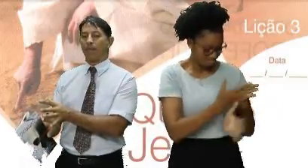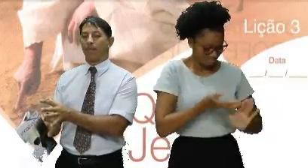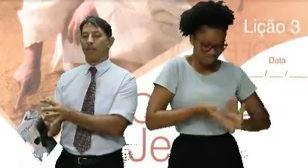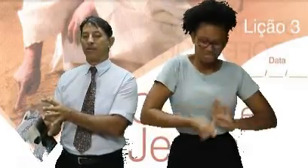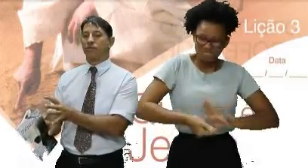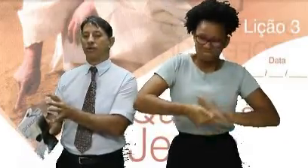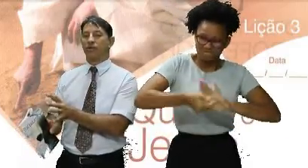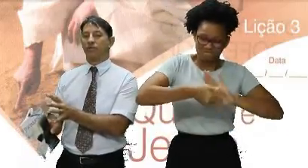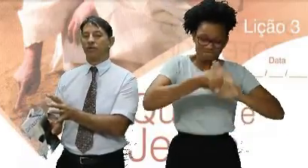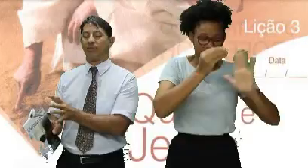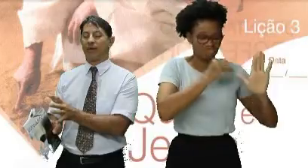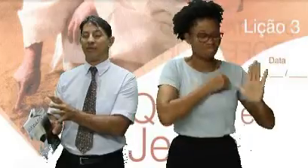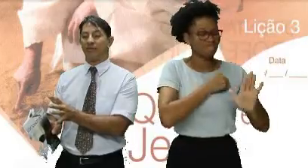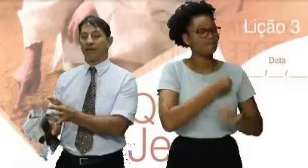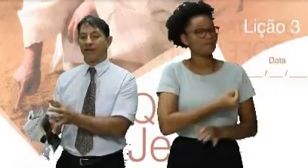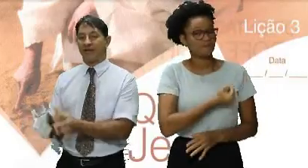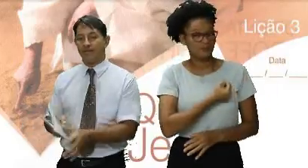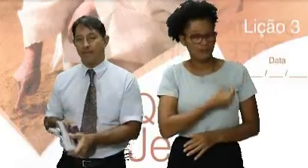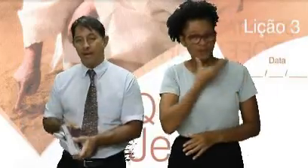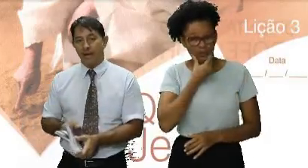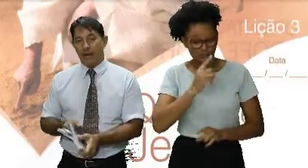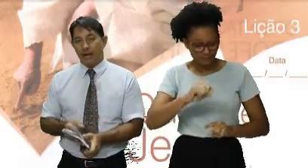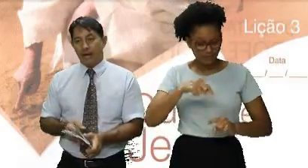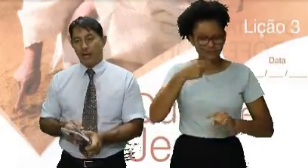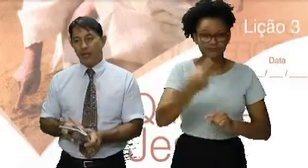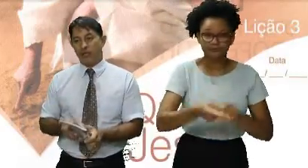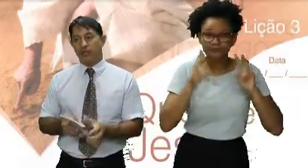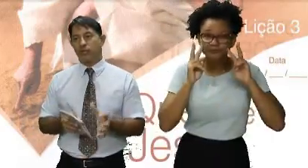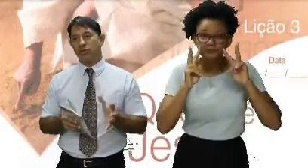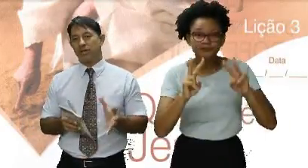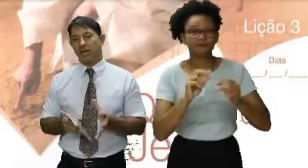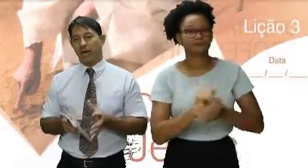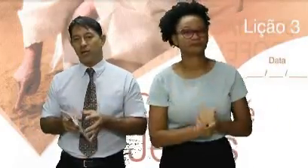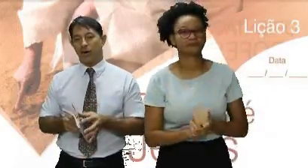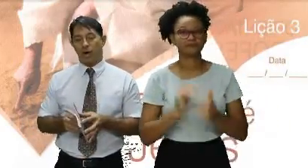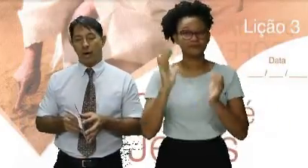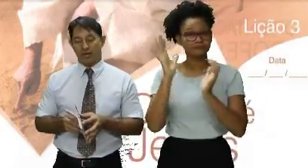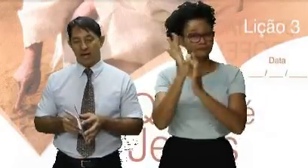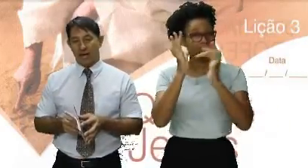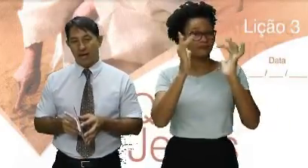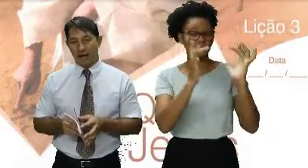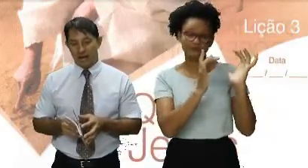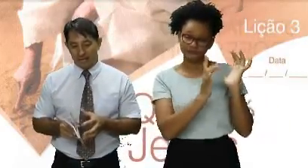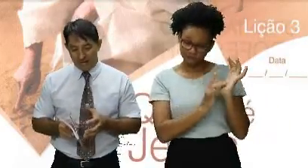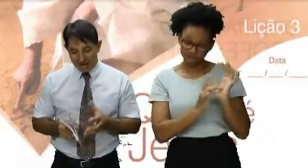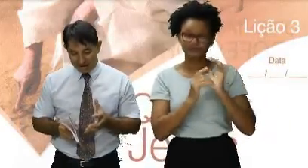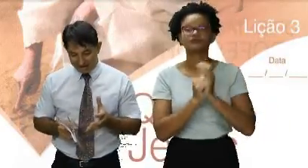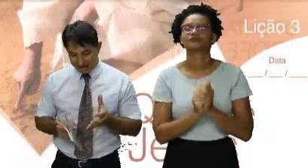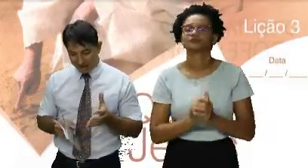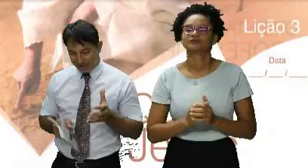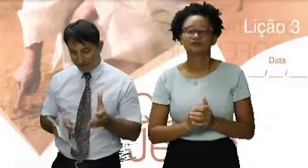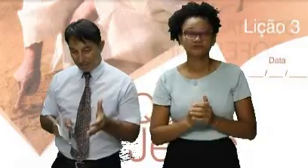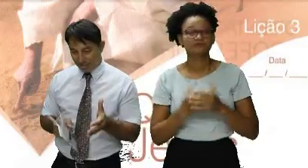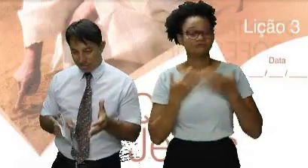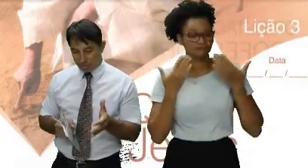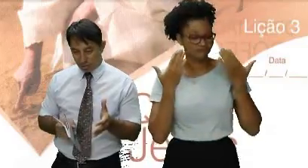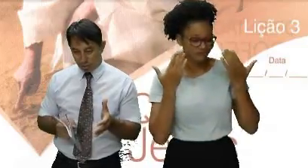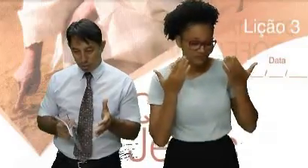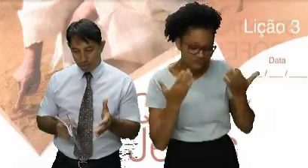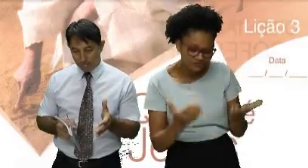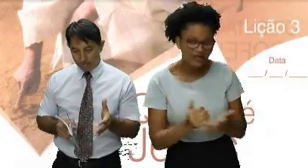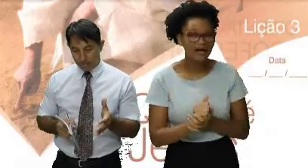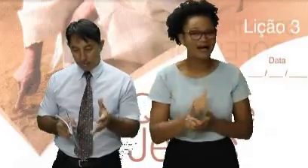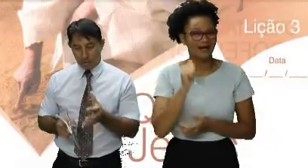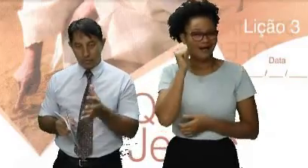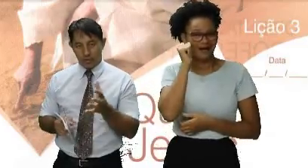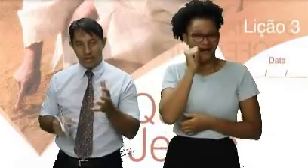homem. Isso nós vamos ver mais à frente. Quando Jesus chega à terra, ele vai nascer ali numa